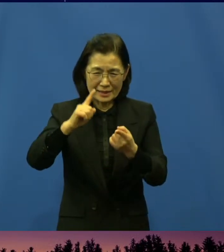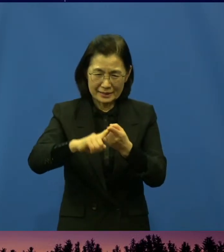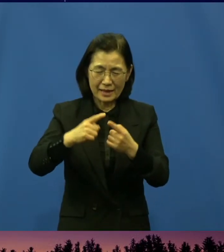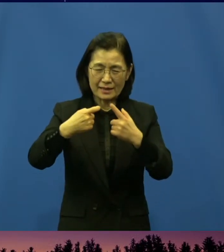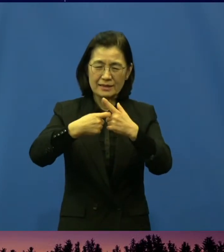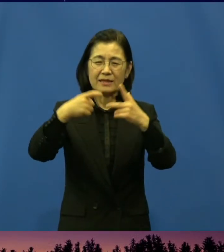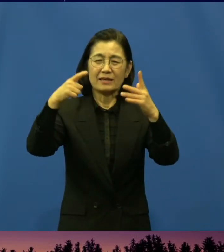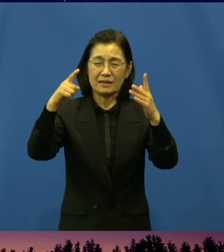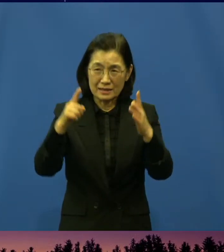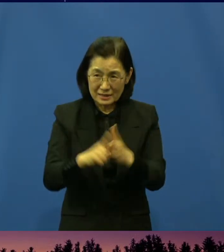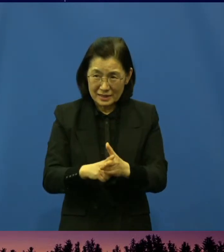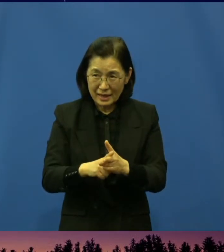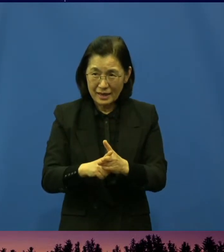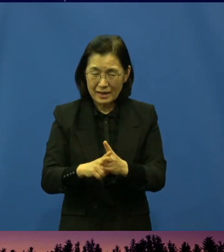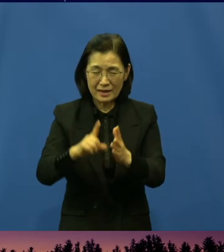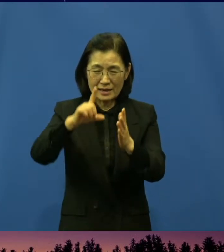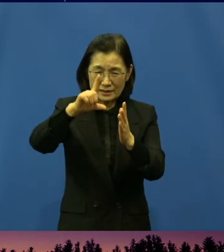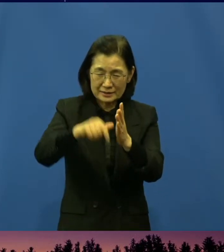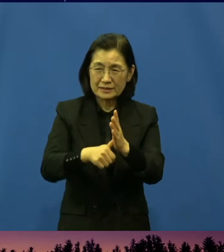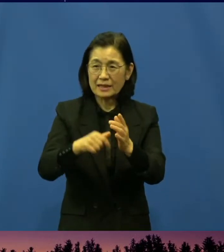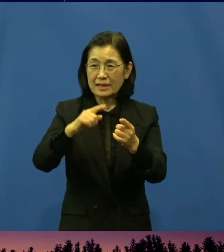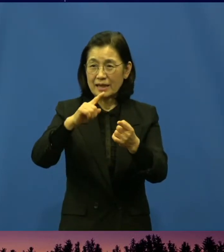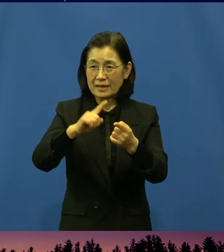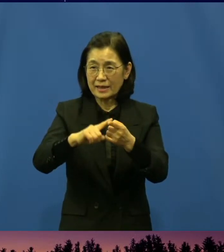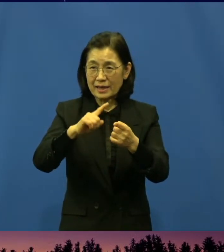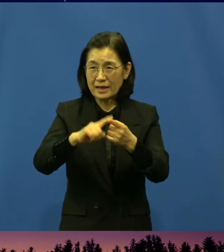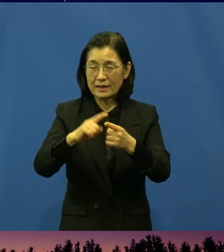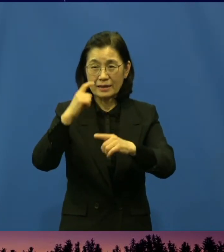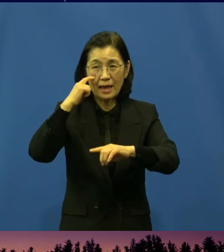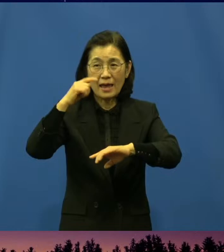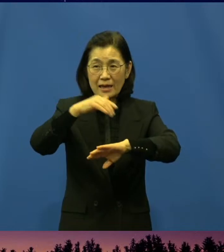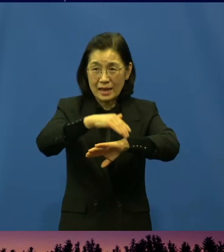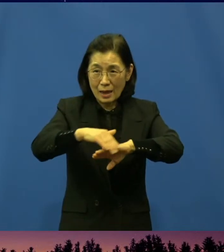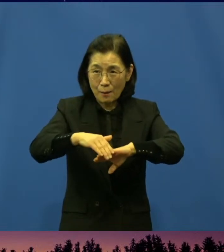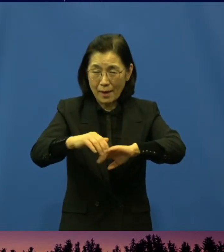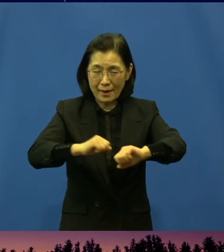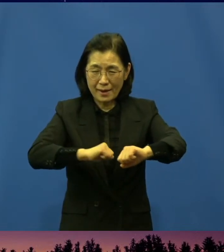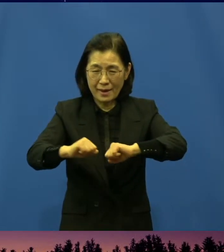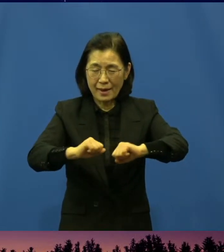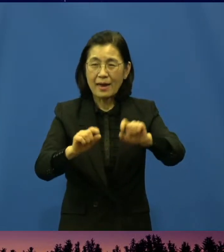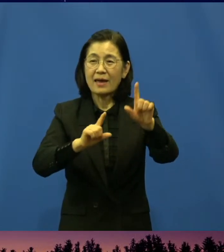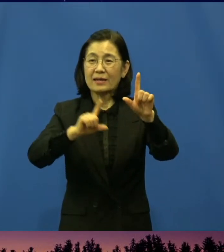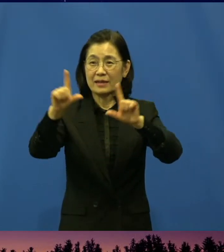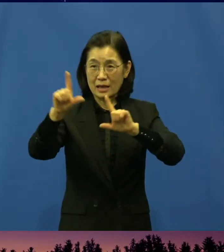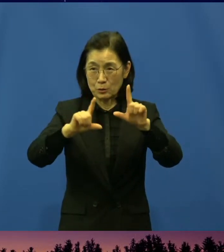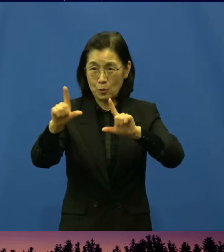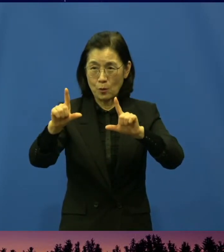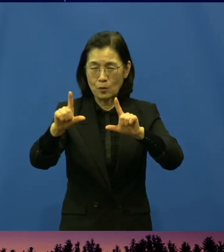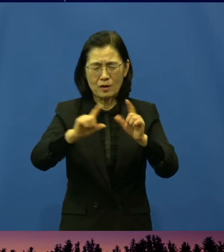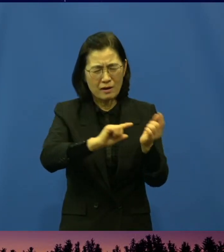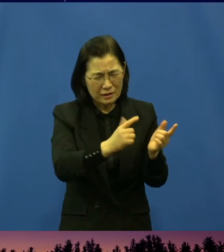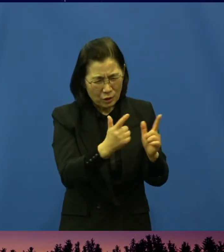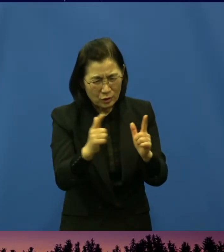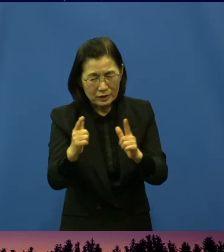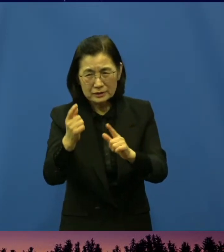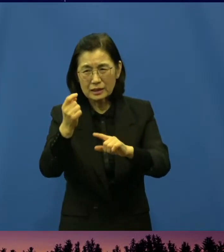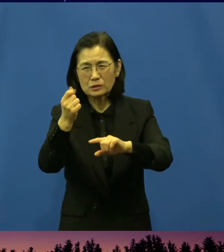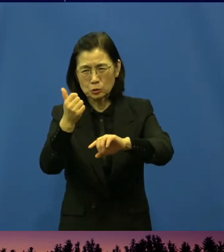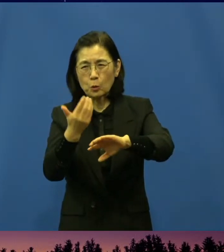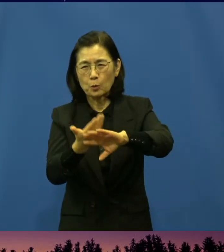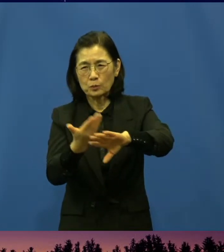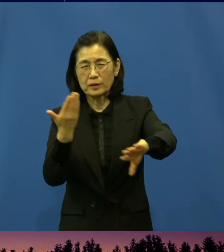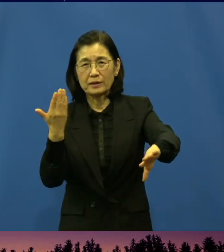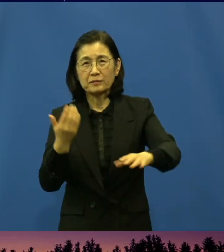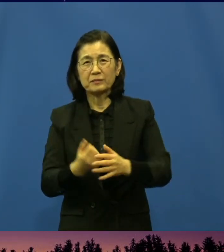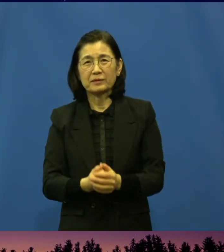시간에 대한 시각, 시간에 대한 태도, 시간에 대한 감각, 이런 게 달라요.